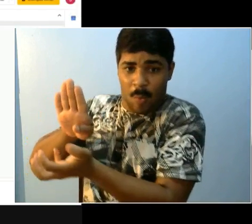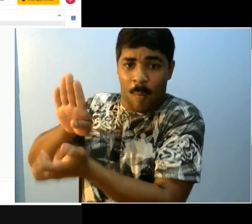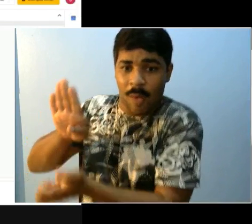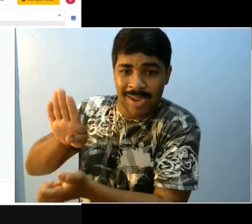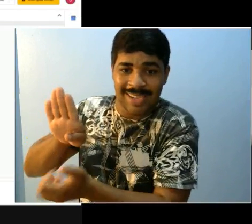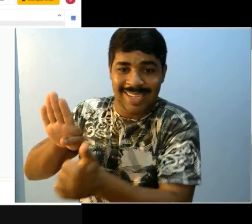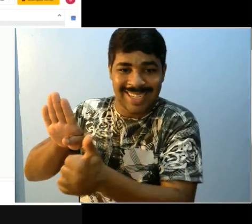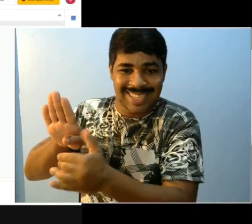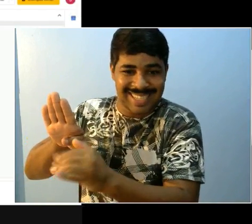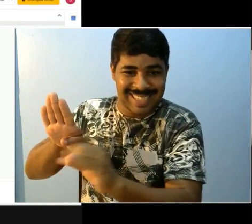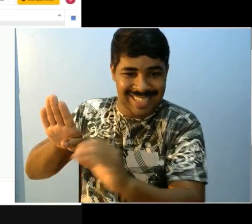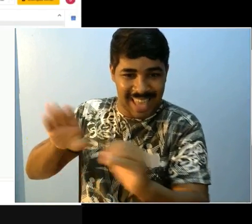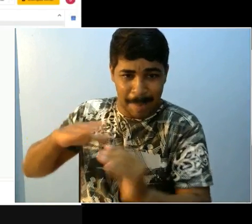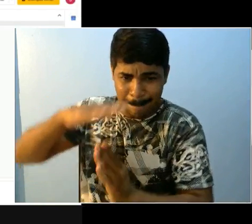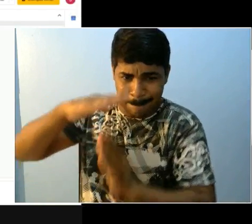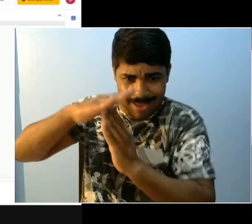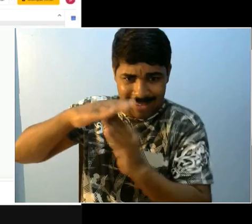Porque ele